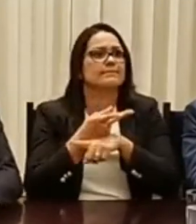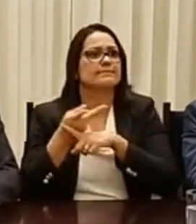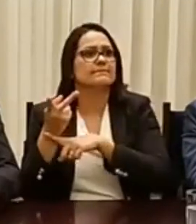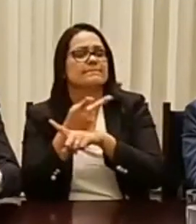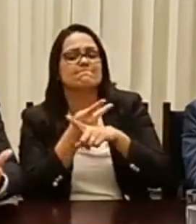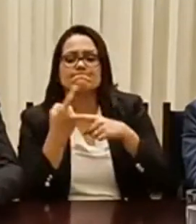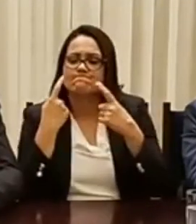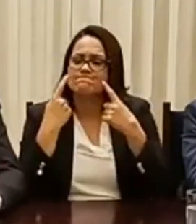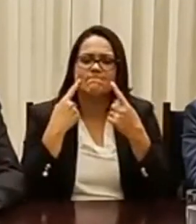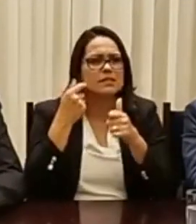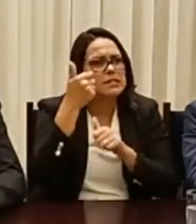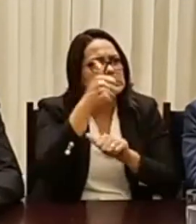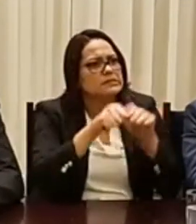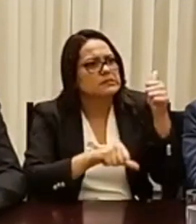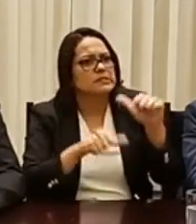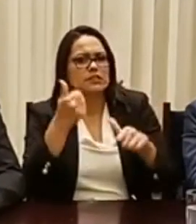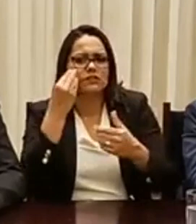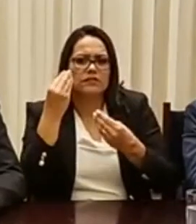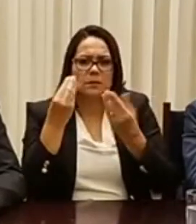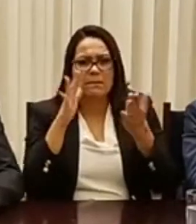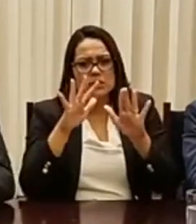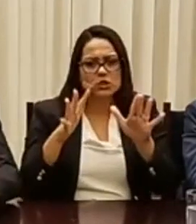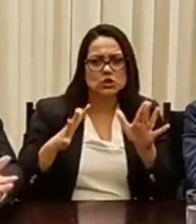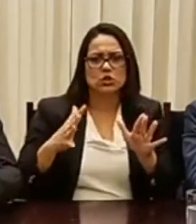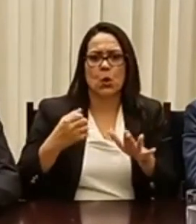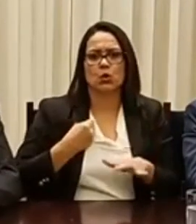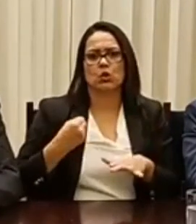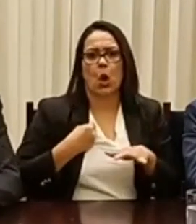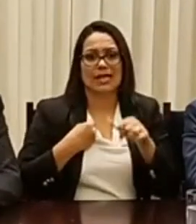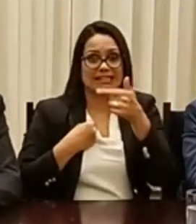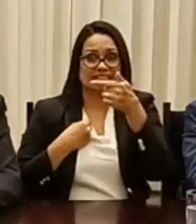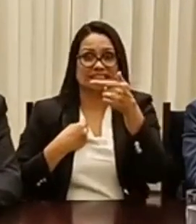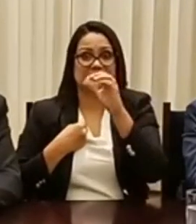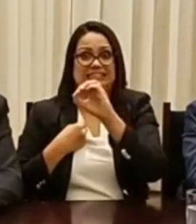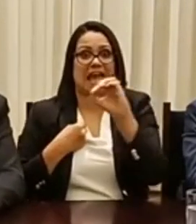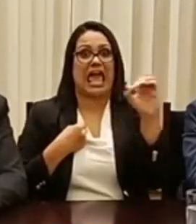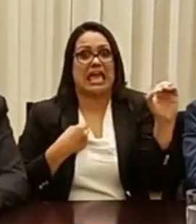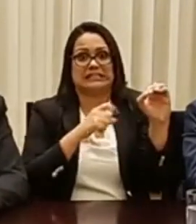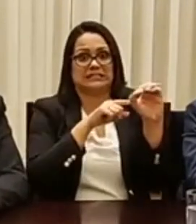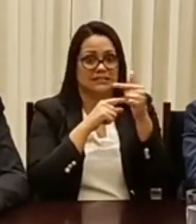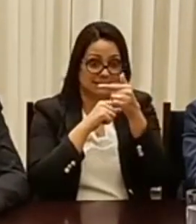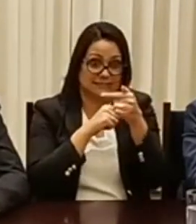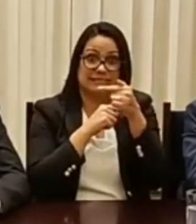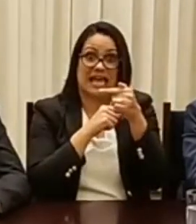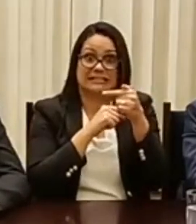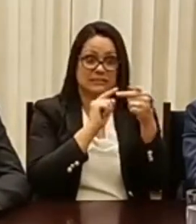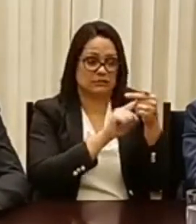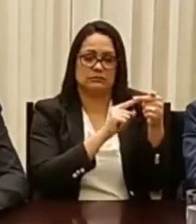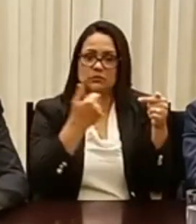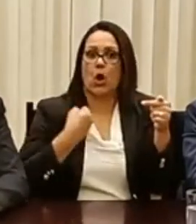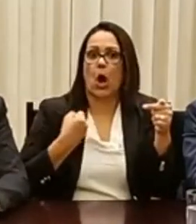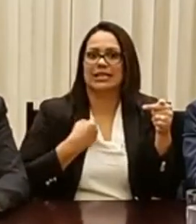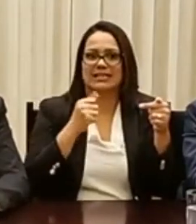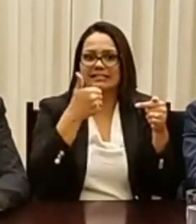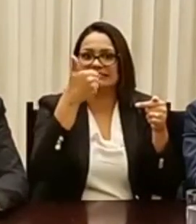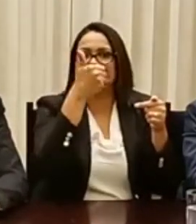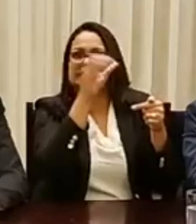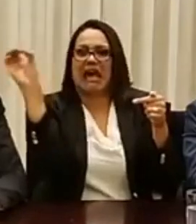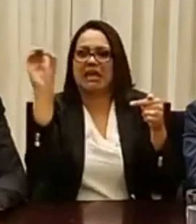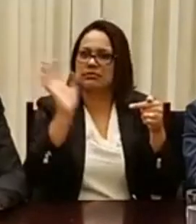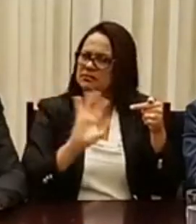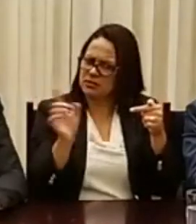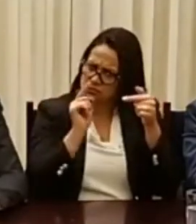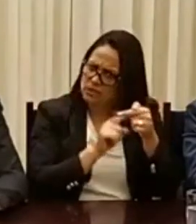ali que fosse nota 7 em tudo, não 10 uma coisa e 2 outra. Essa foi a intenção. Eu peço a você que está